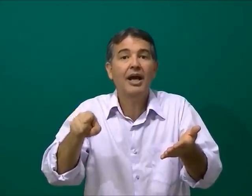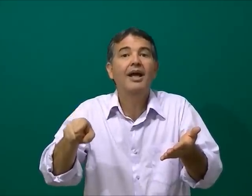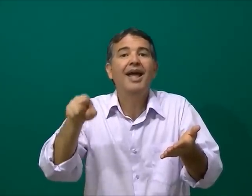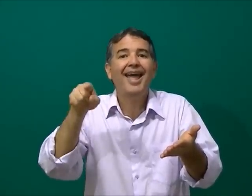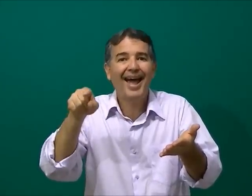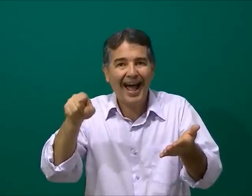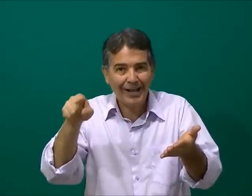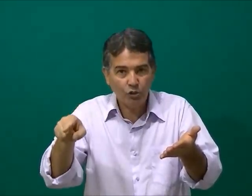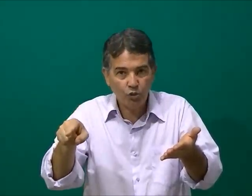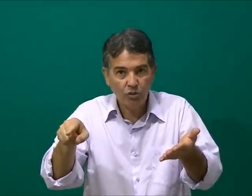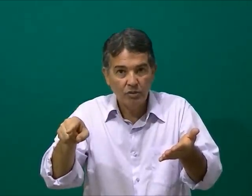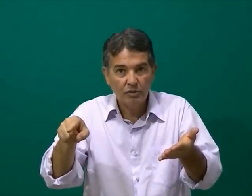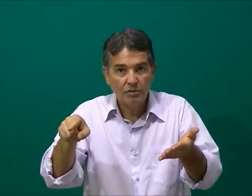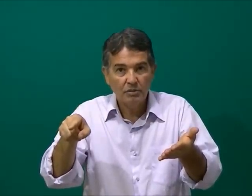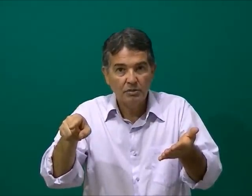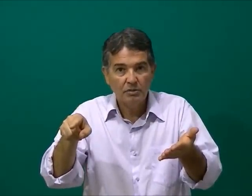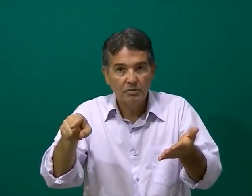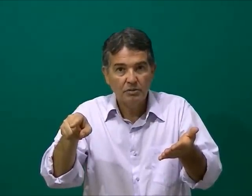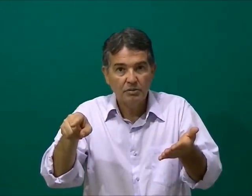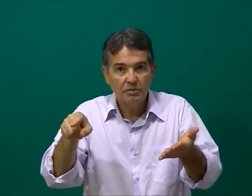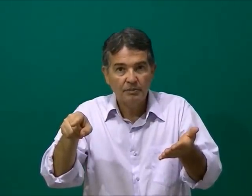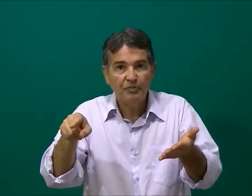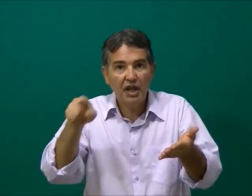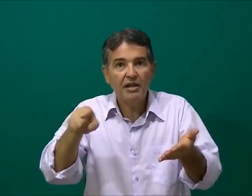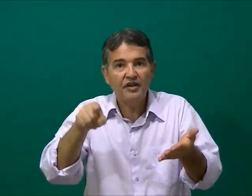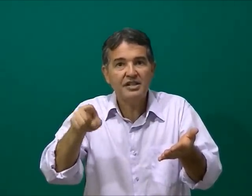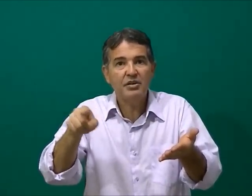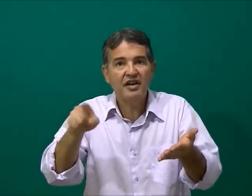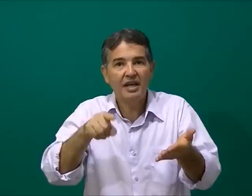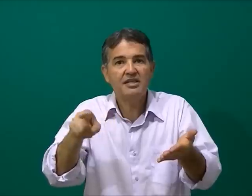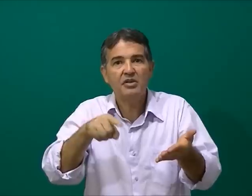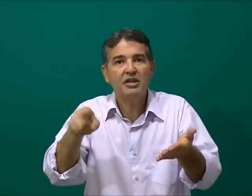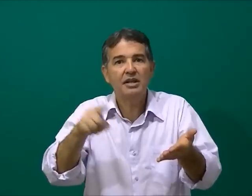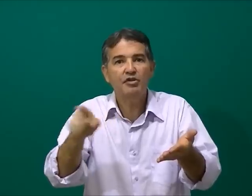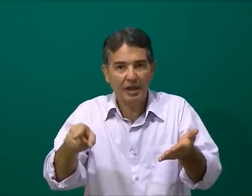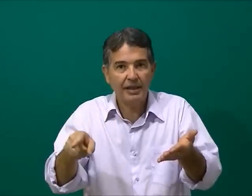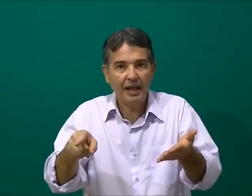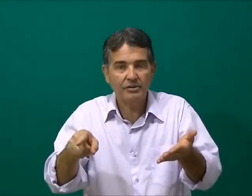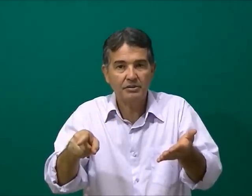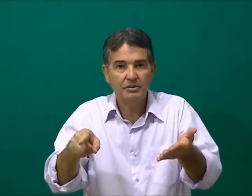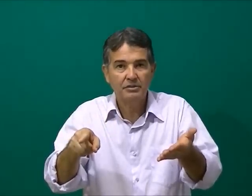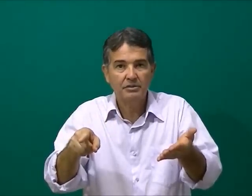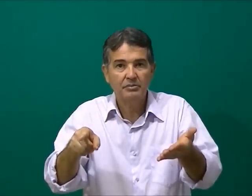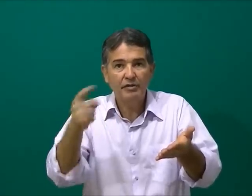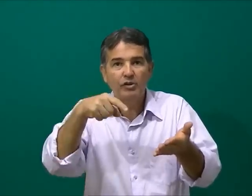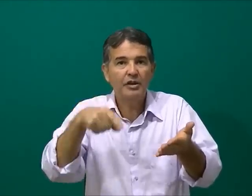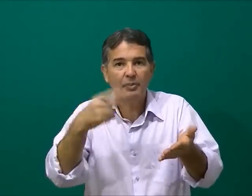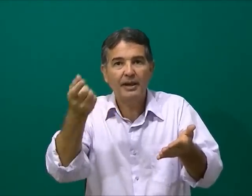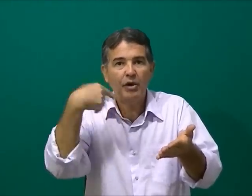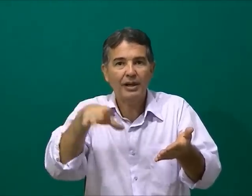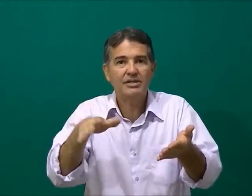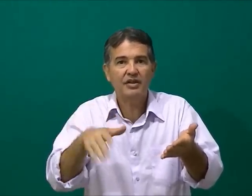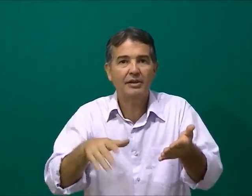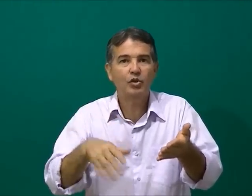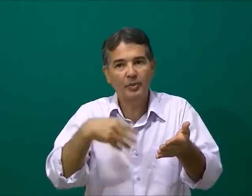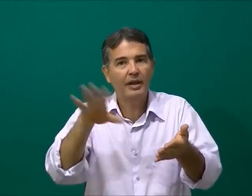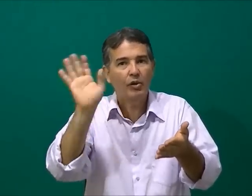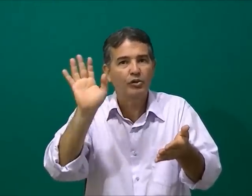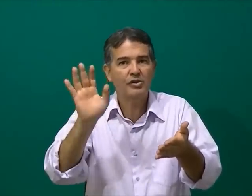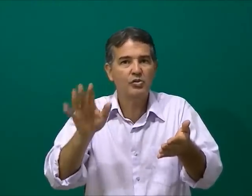está errado. Tem que fazer uma variação entre livro e caderno. Mas voltando para cá o classificador, porque é outro assunto